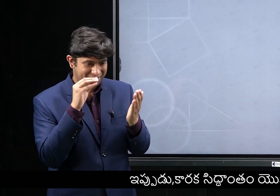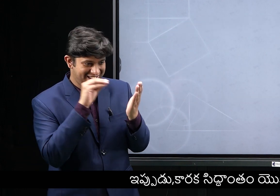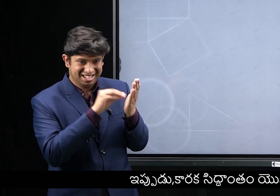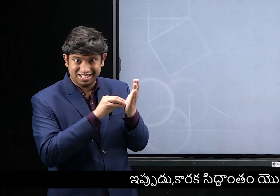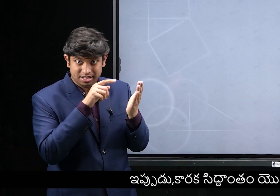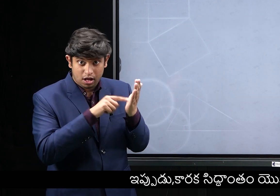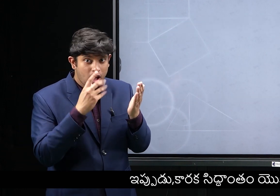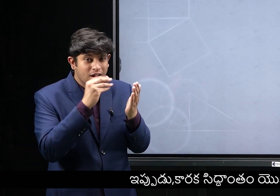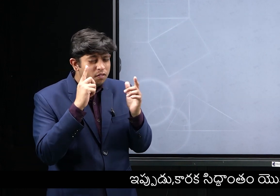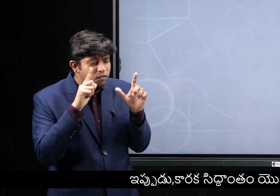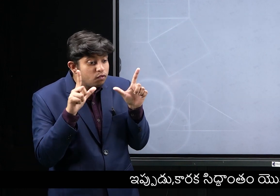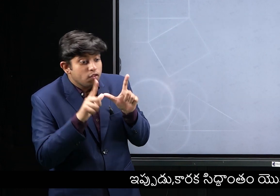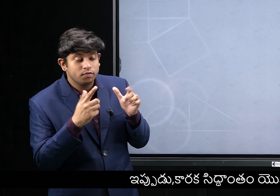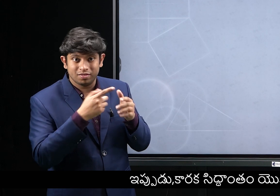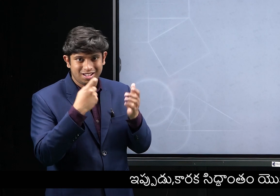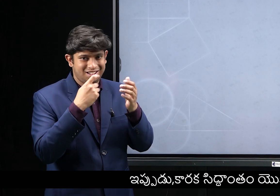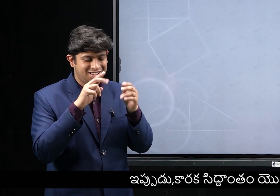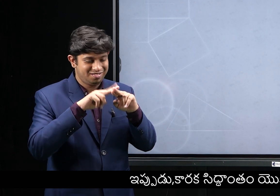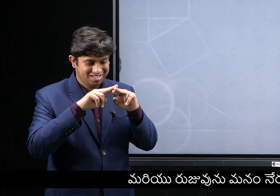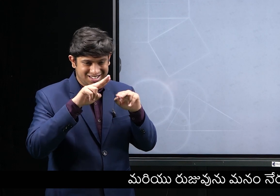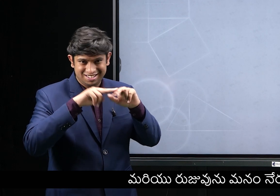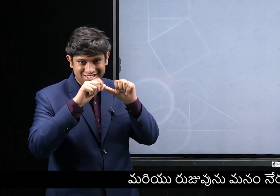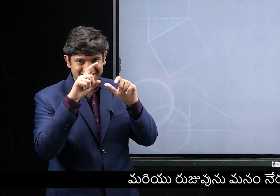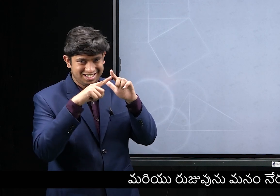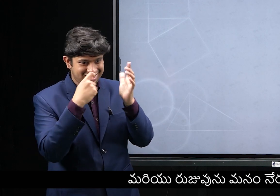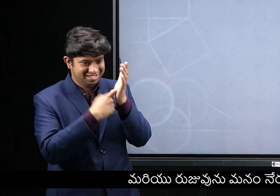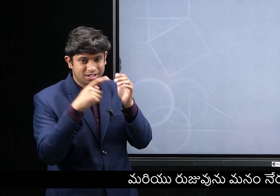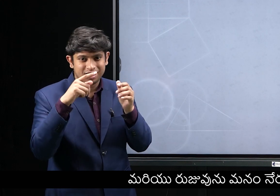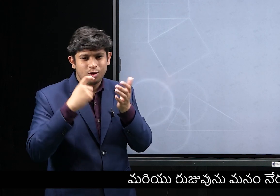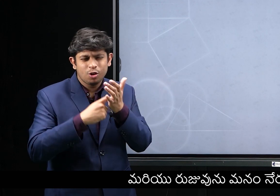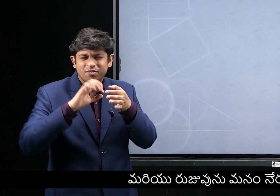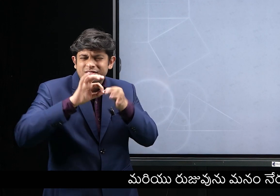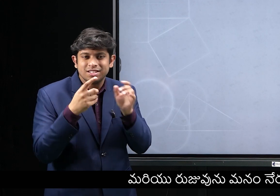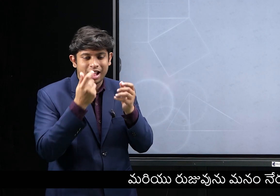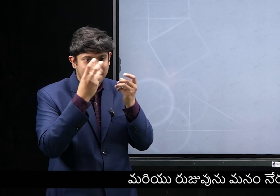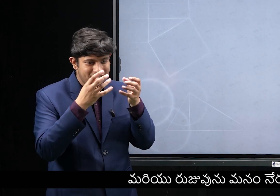ఇప్పుడు కారక సిద్ధాంతం యొక్క ప్రకటన మరియు రుజువును మనం నేర్చుకుందాం.